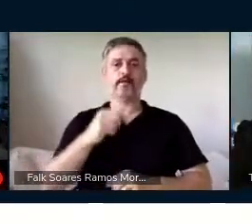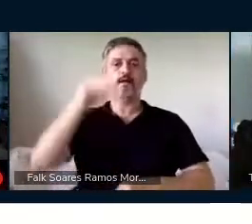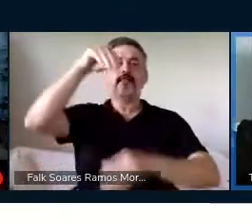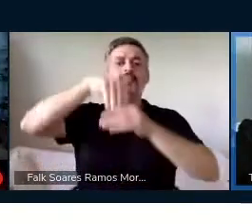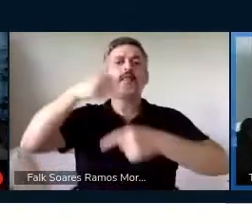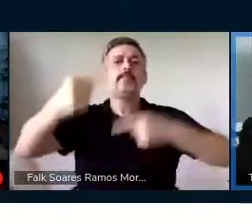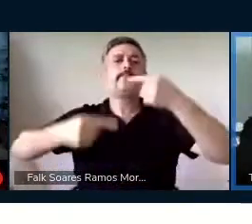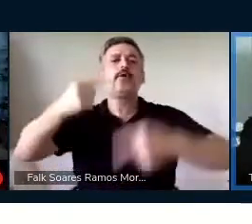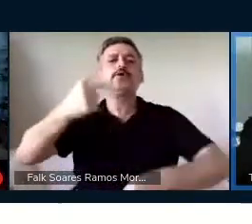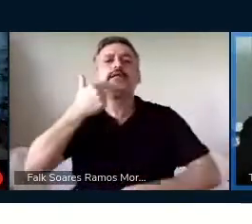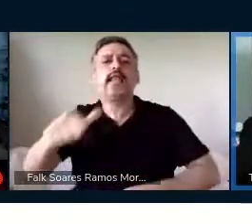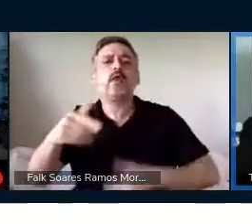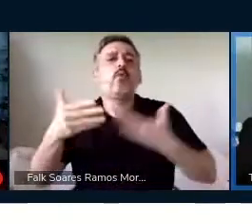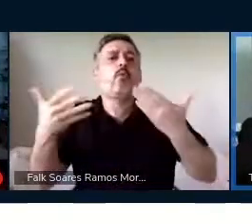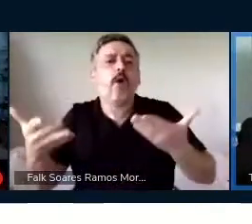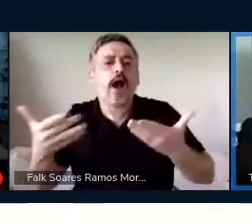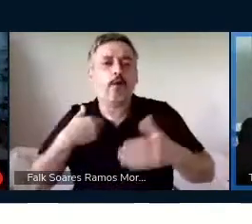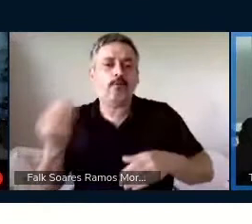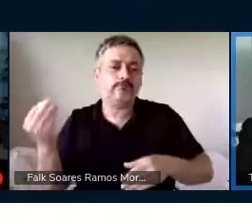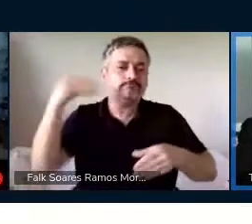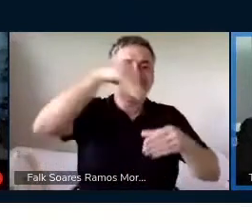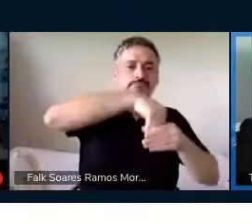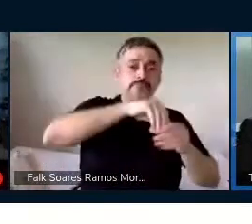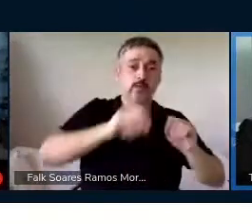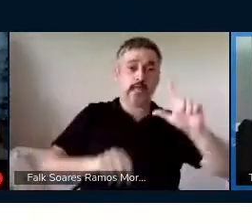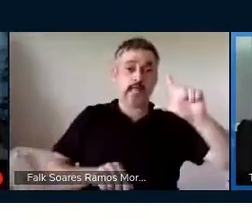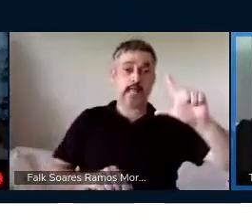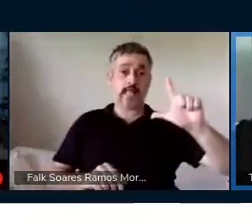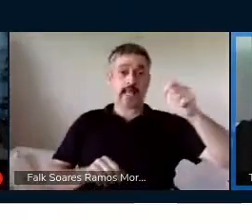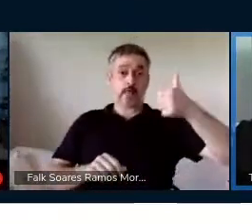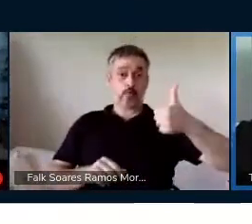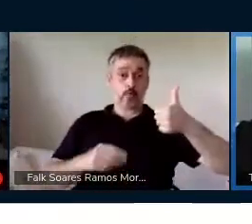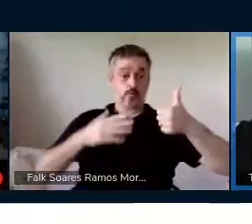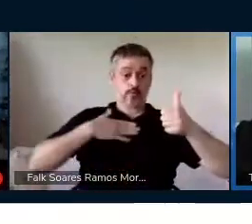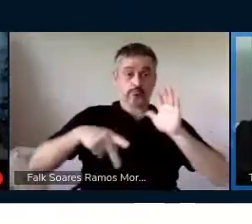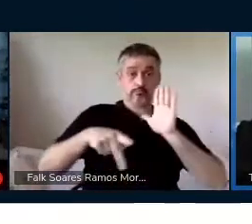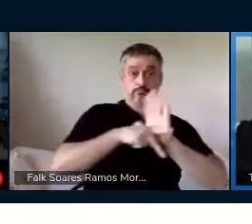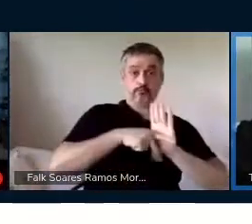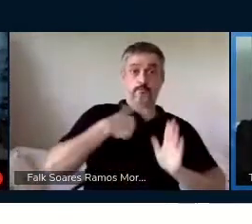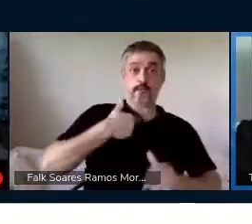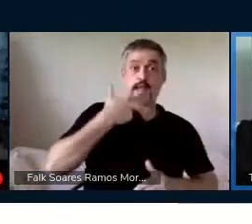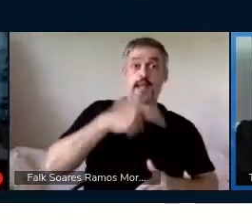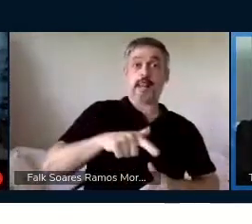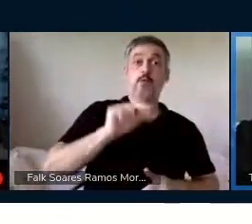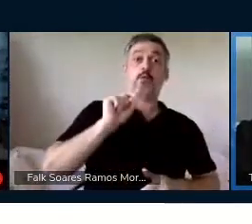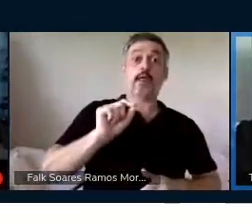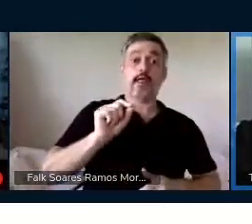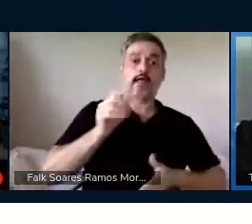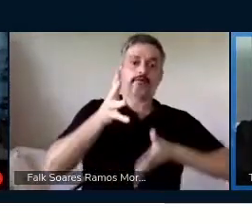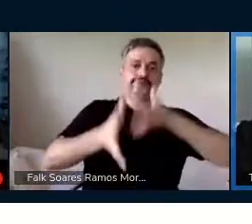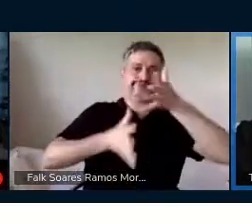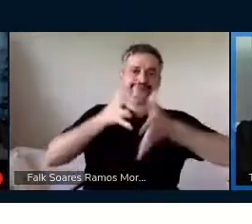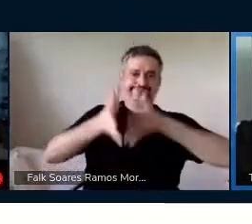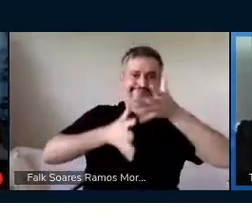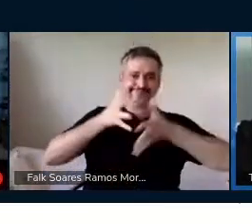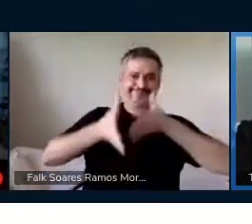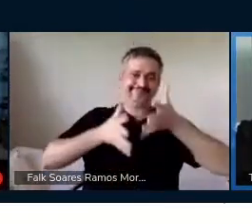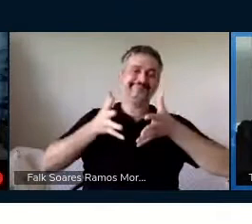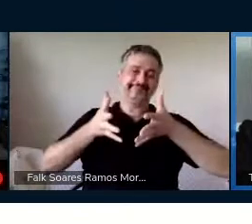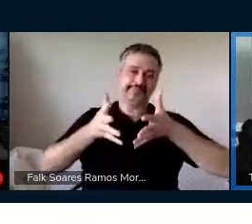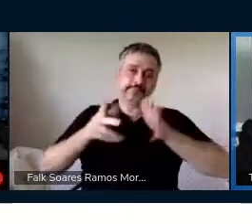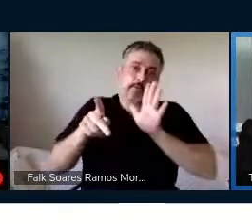enquanto eu que sou surdo, que seria a política interna da língua. seria o aprendizado da